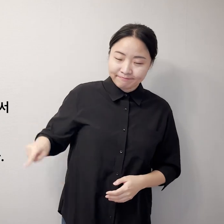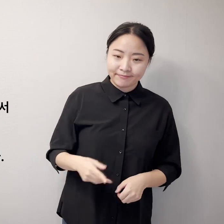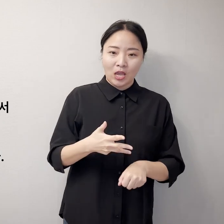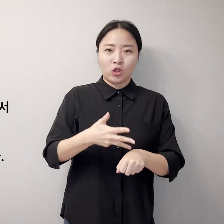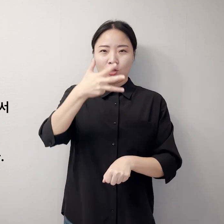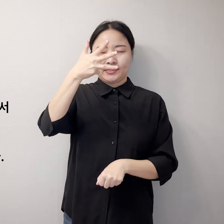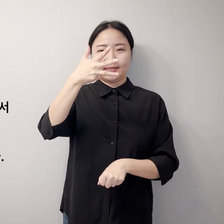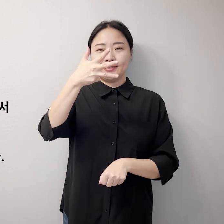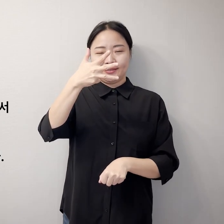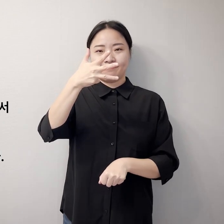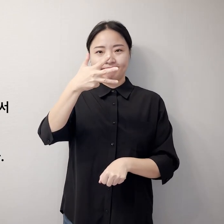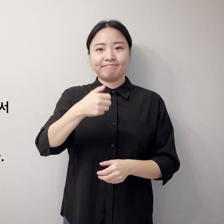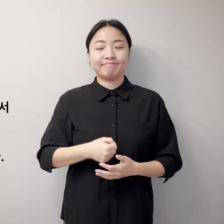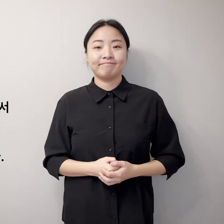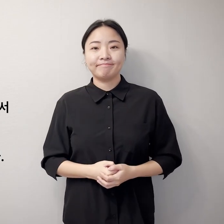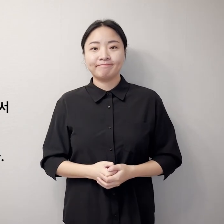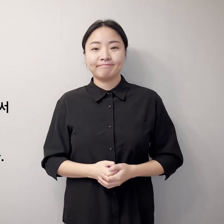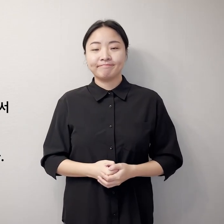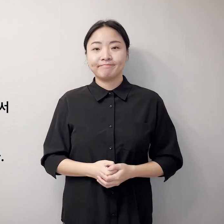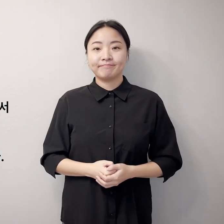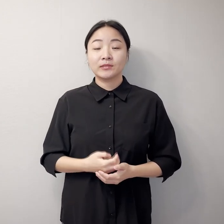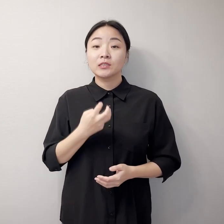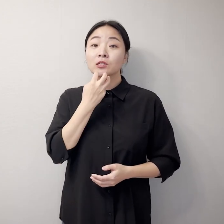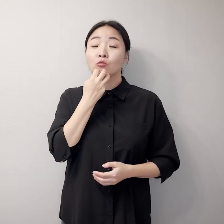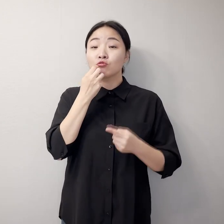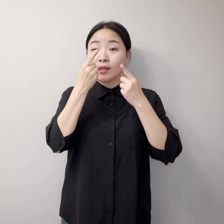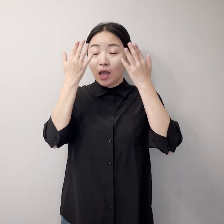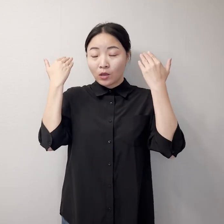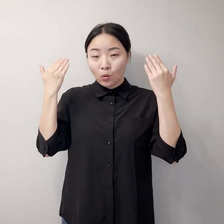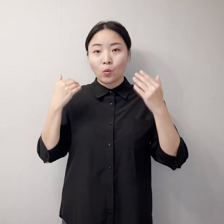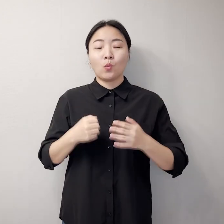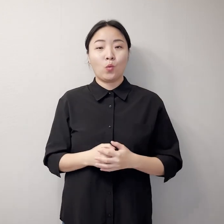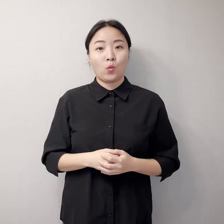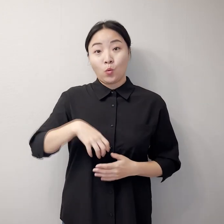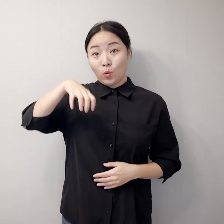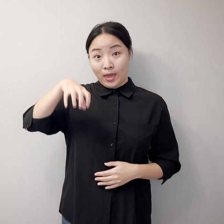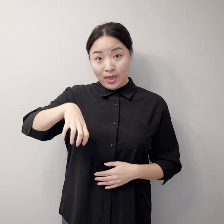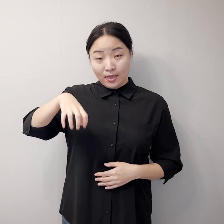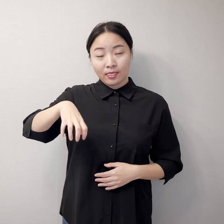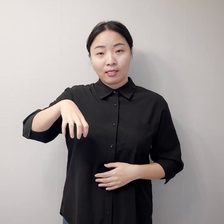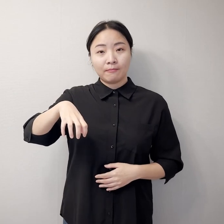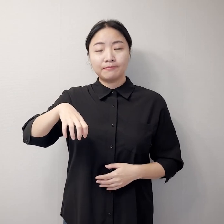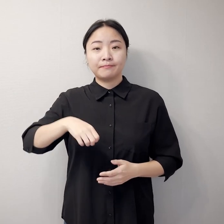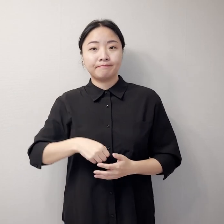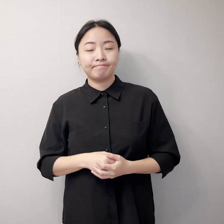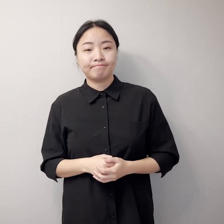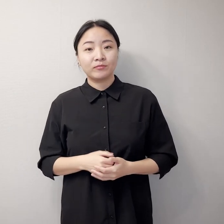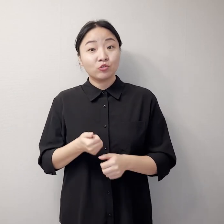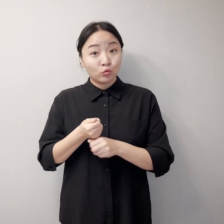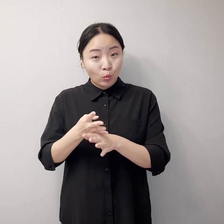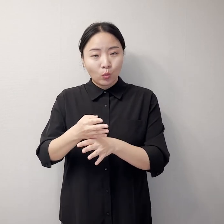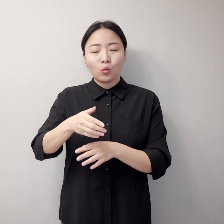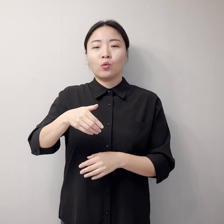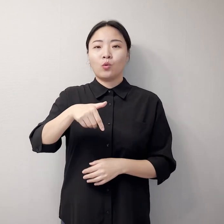8시까지 진행됩니다 서울대학교 제1파워플랜트 68동의 주소는